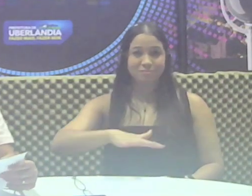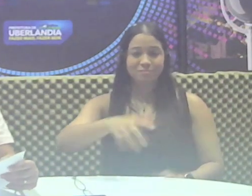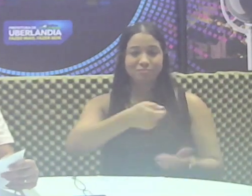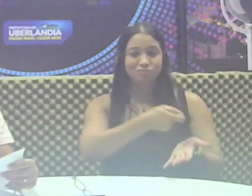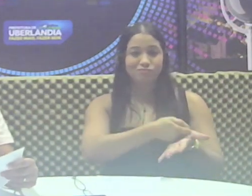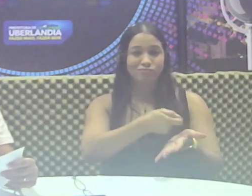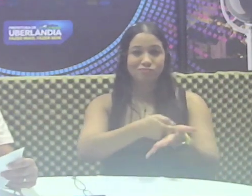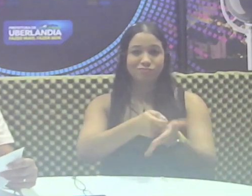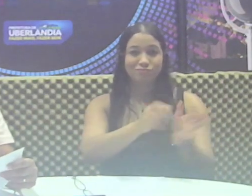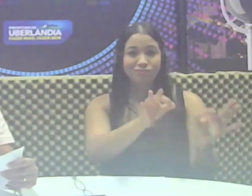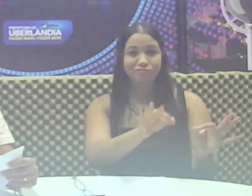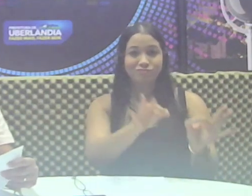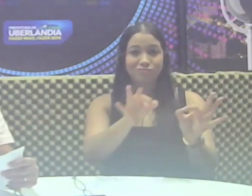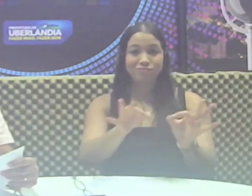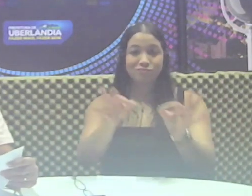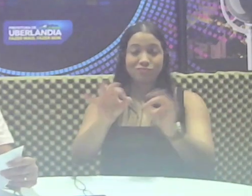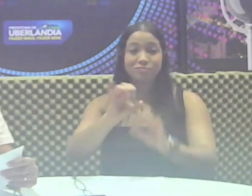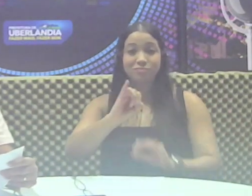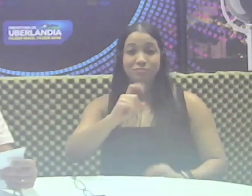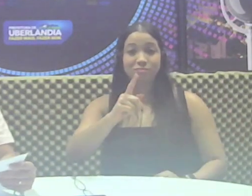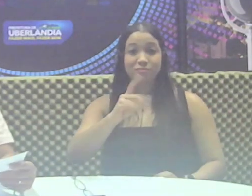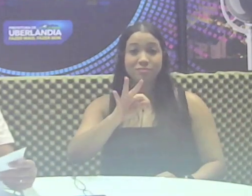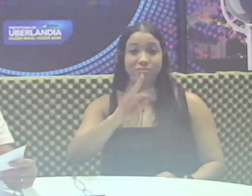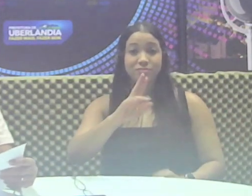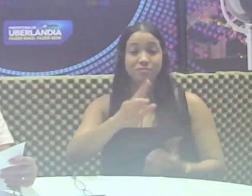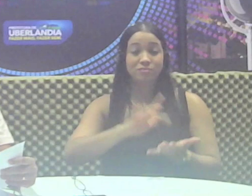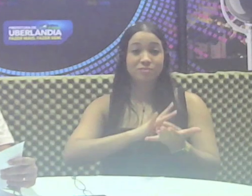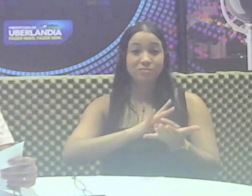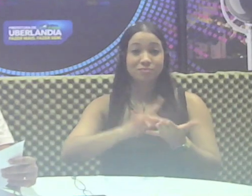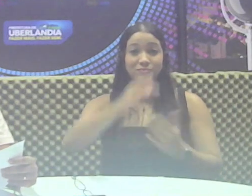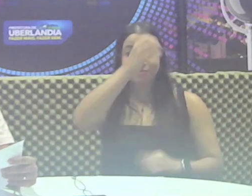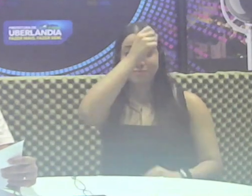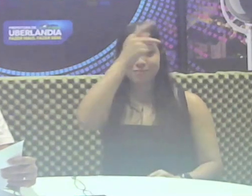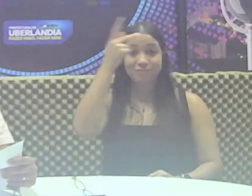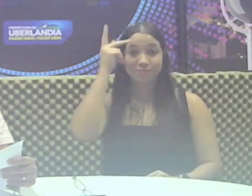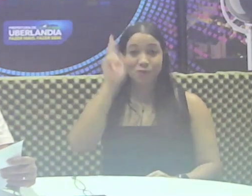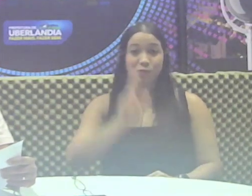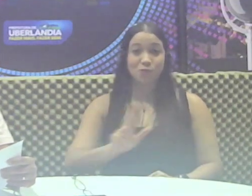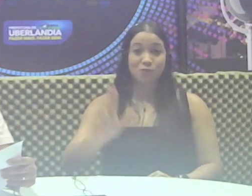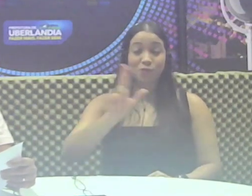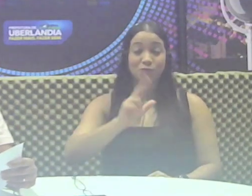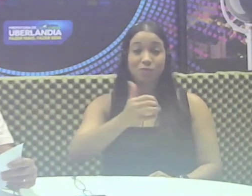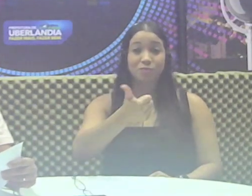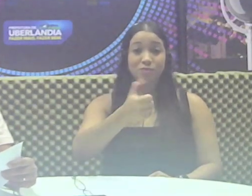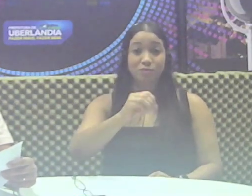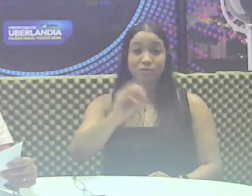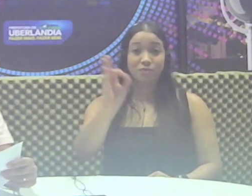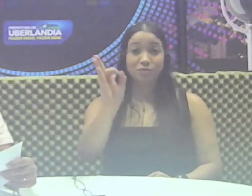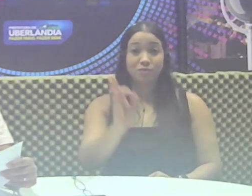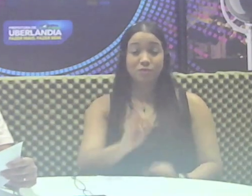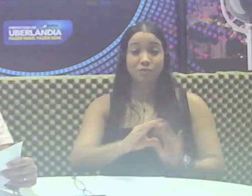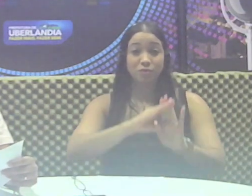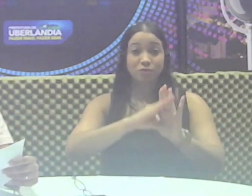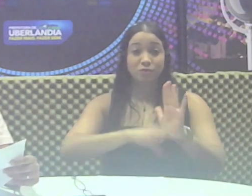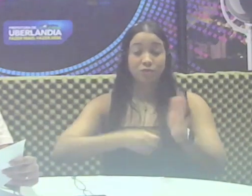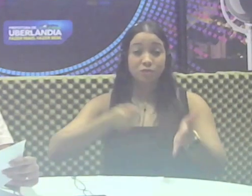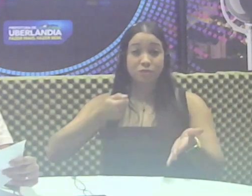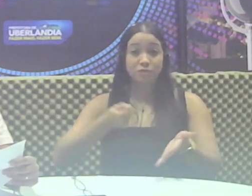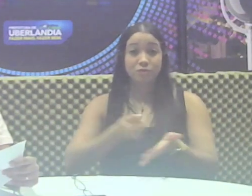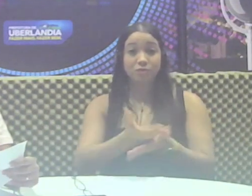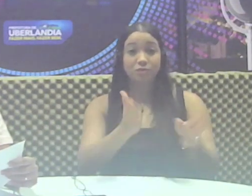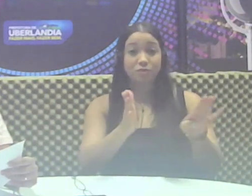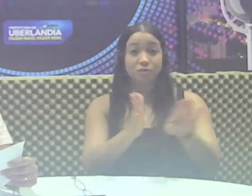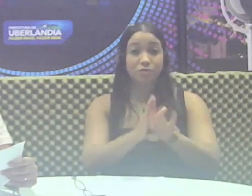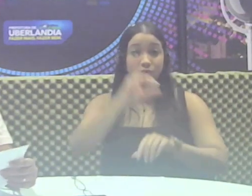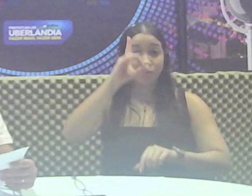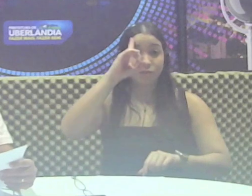adimplente e que aderiu ao IPTU digital da Prefeitura de Uberlândia pode obter 10% de desconto ao quitar até 29